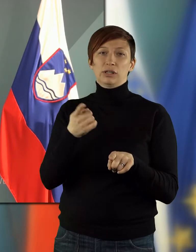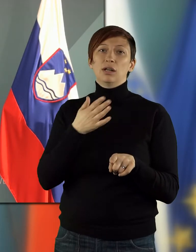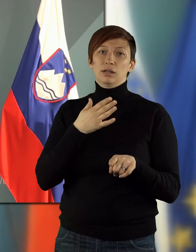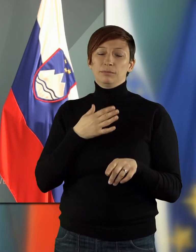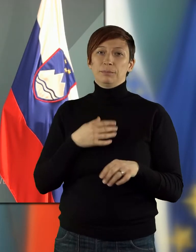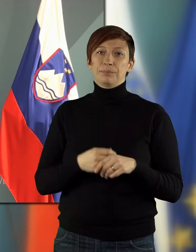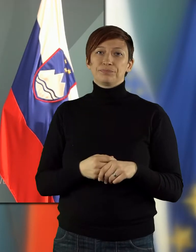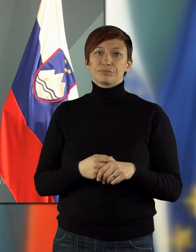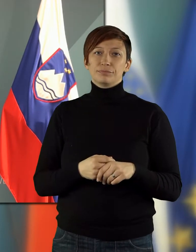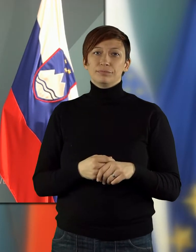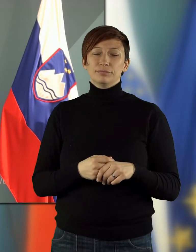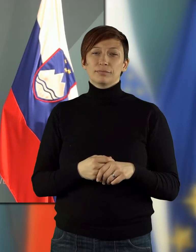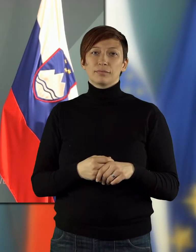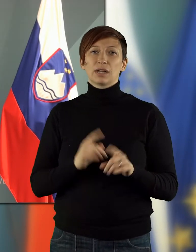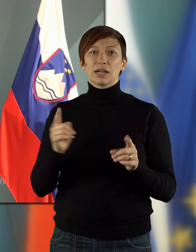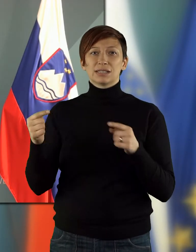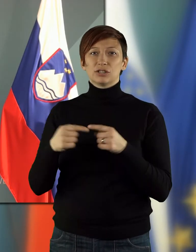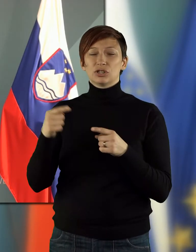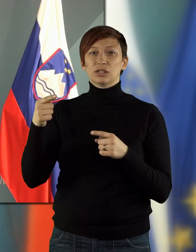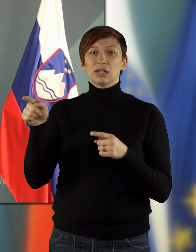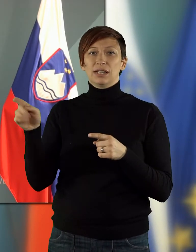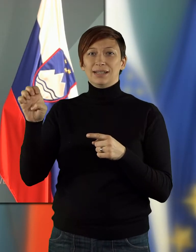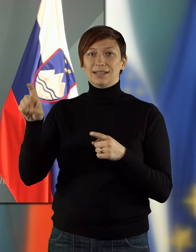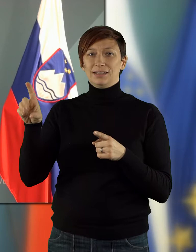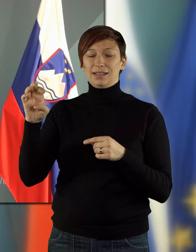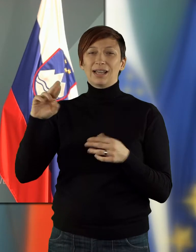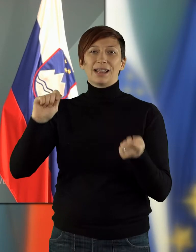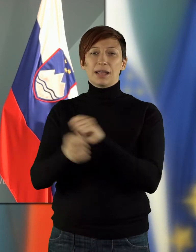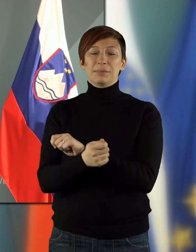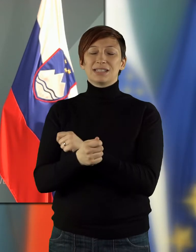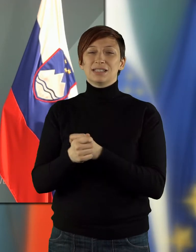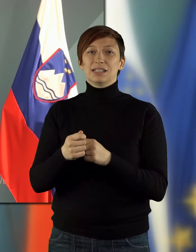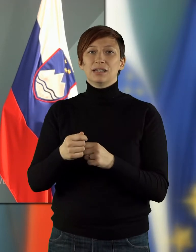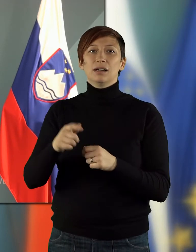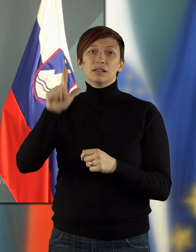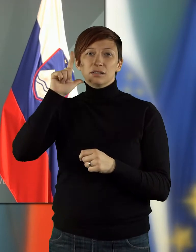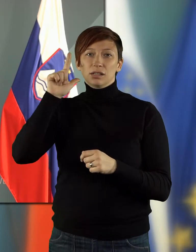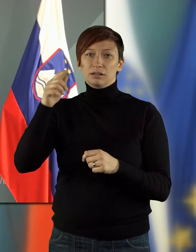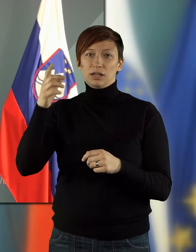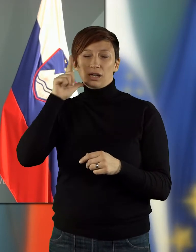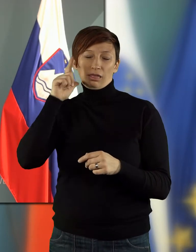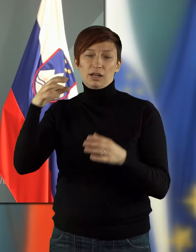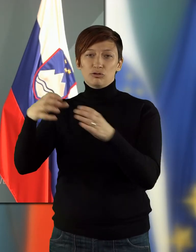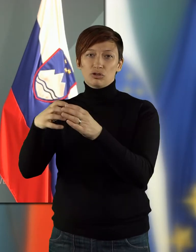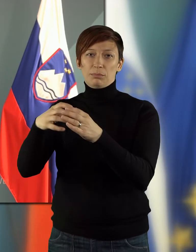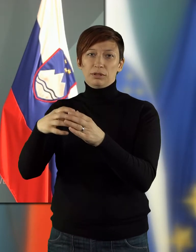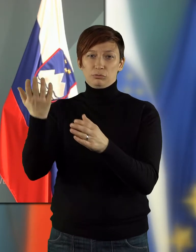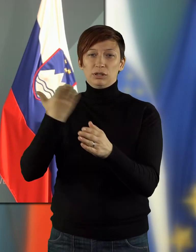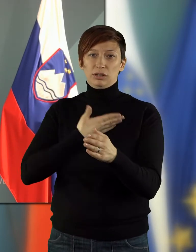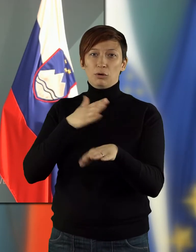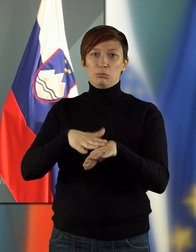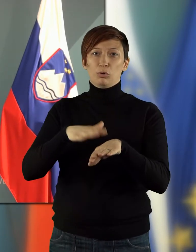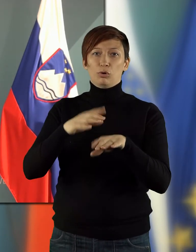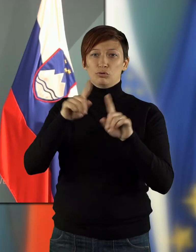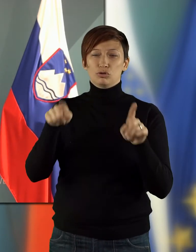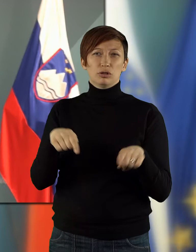tako kot sem povedala. Kar se tiče pa tega, da je Geder namestnik načelnika generalštaba, smo pa se ob tem,